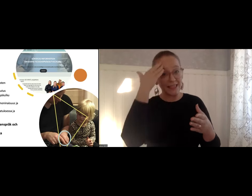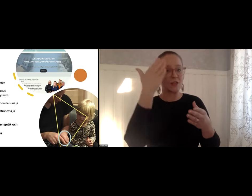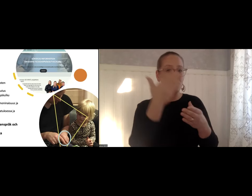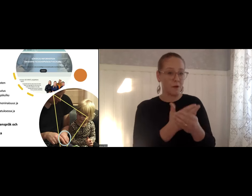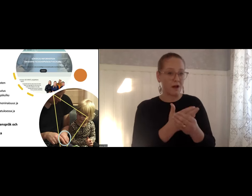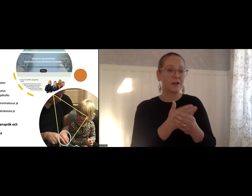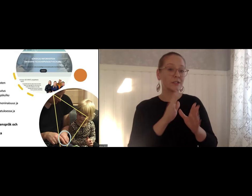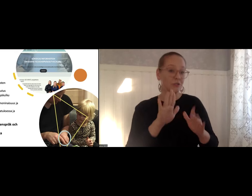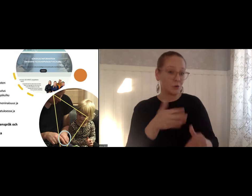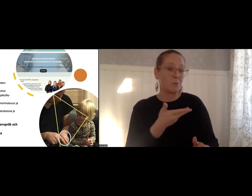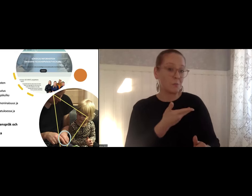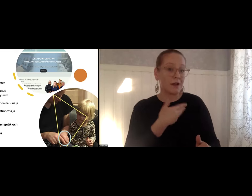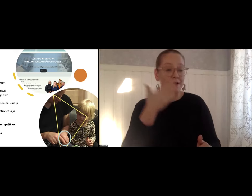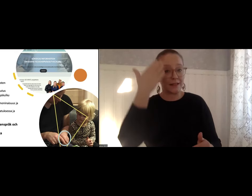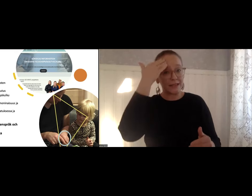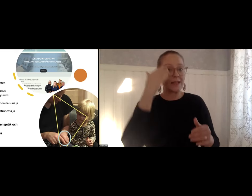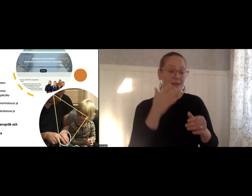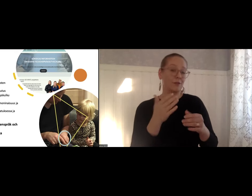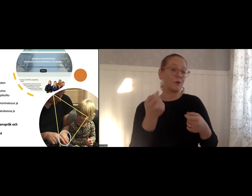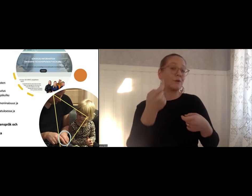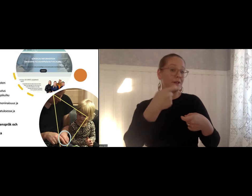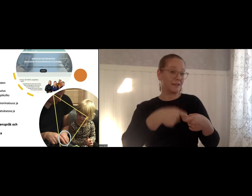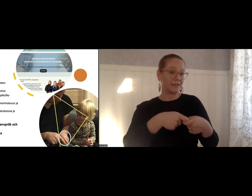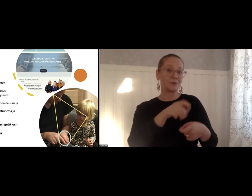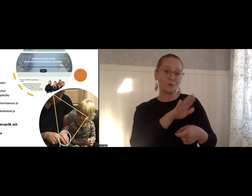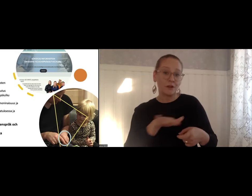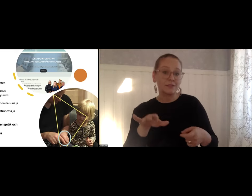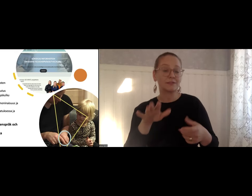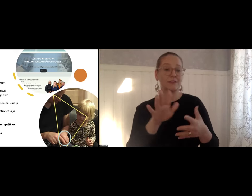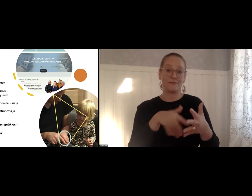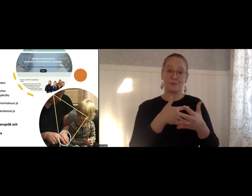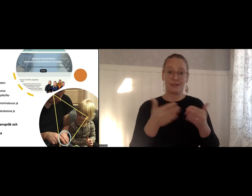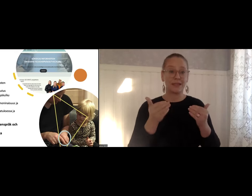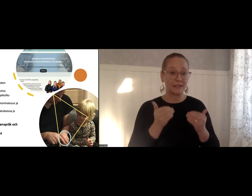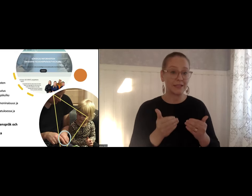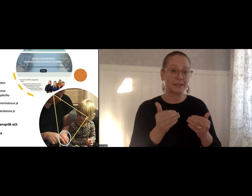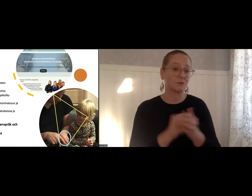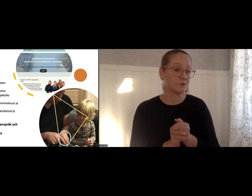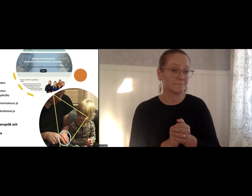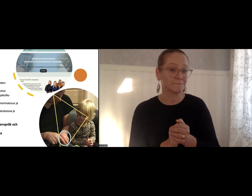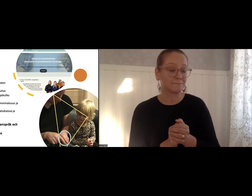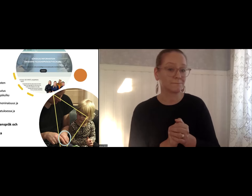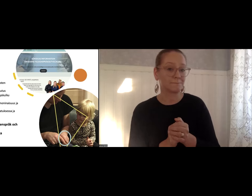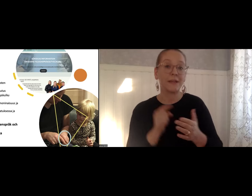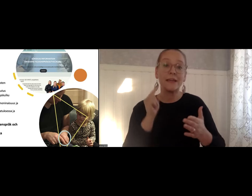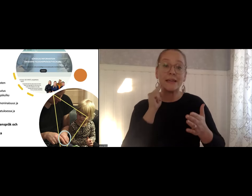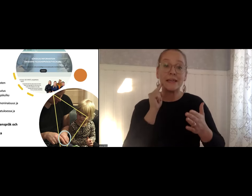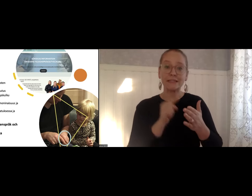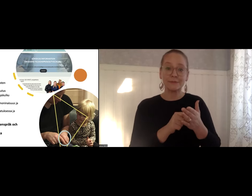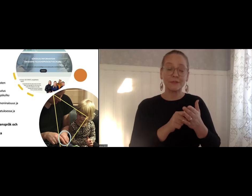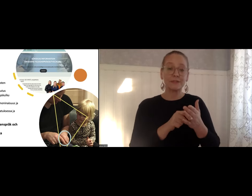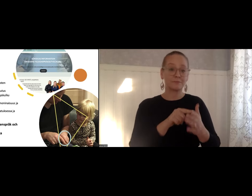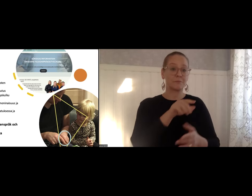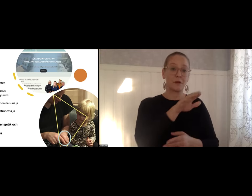ja myös meidän verkkosivuilla olevassa tietopankissa on hyvin paljon tietoa liittyen lapsen viittomakielen